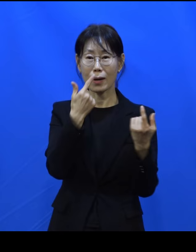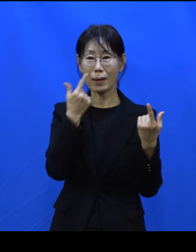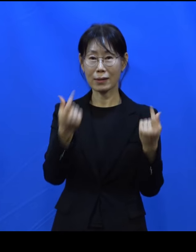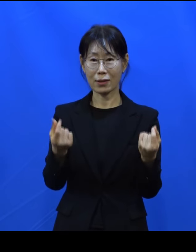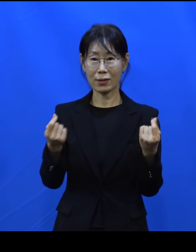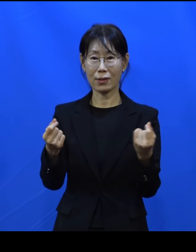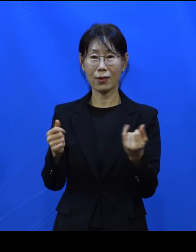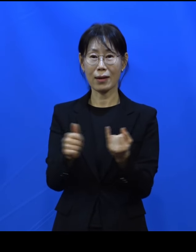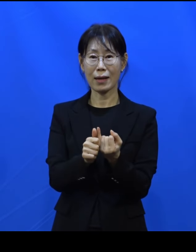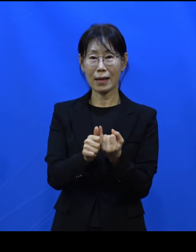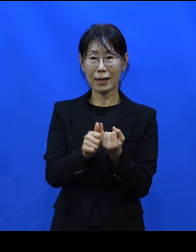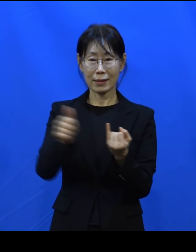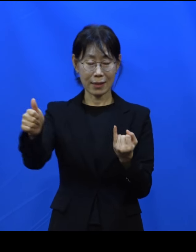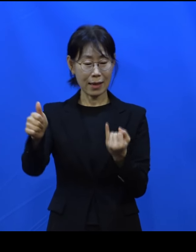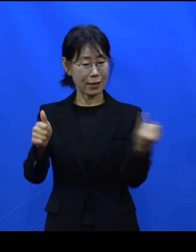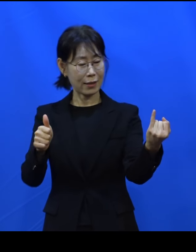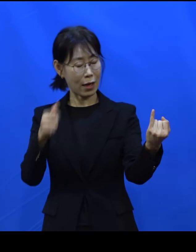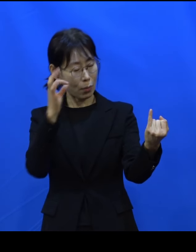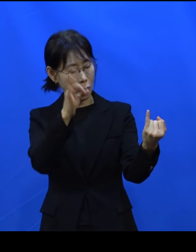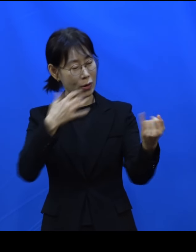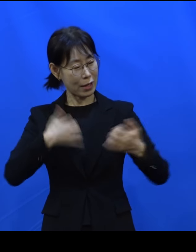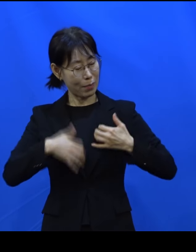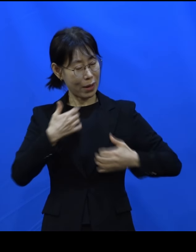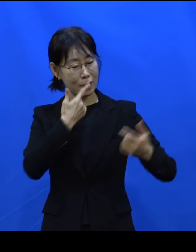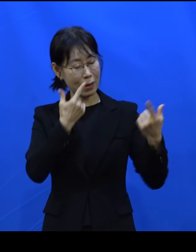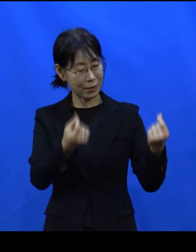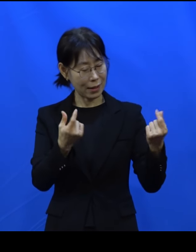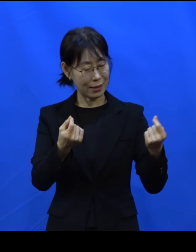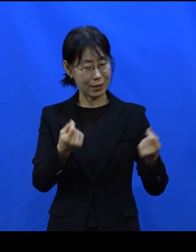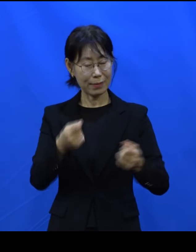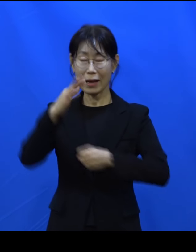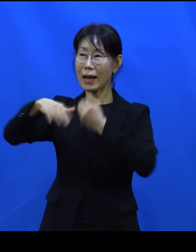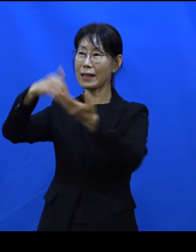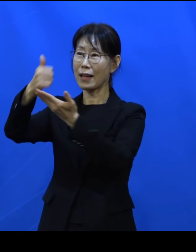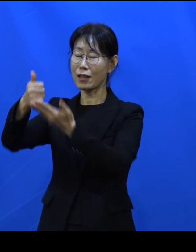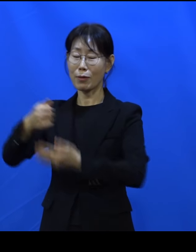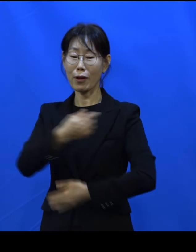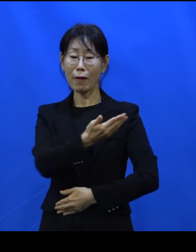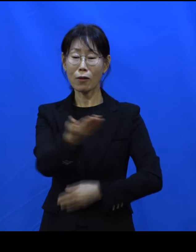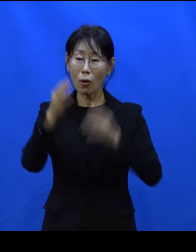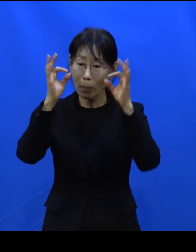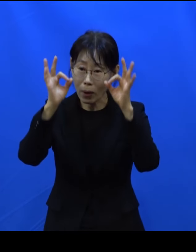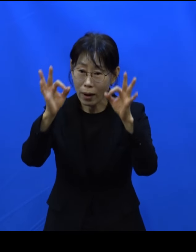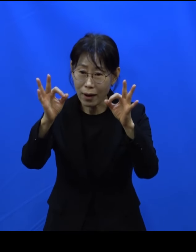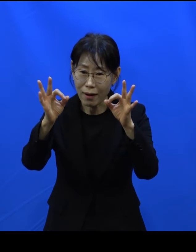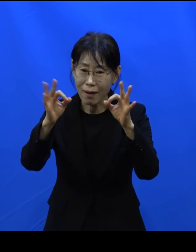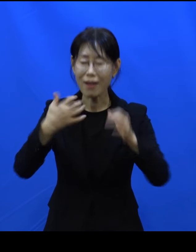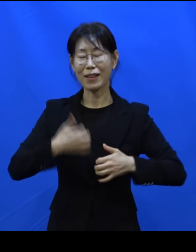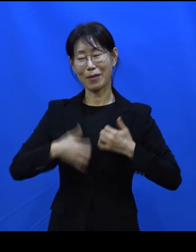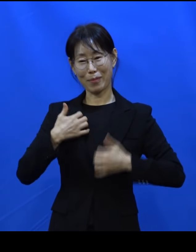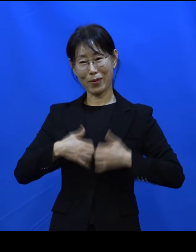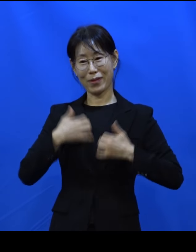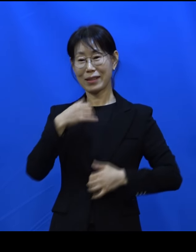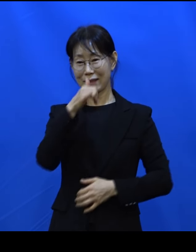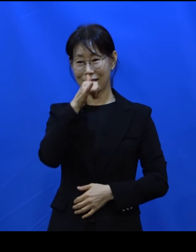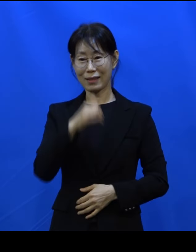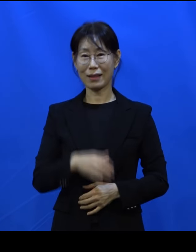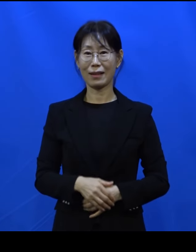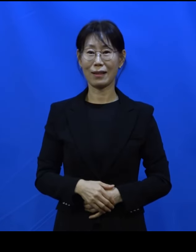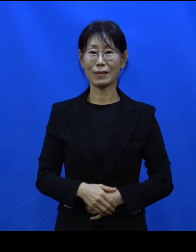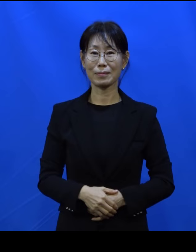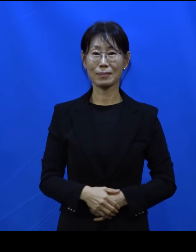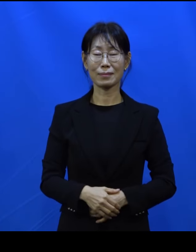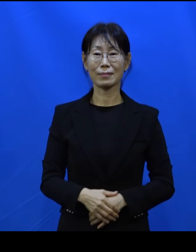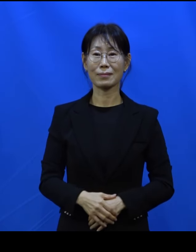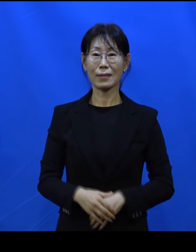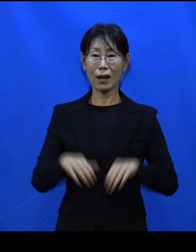신랑이 신부를 기뻐함같이 내 하나님이 너를 기뻐하시리라. 자, 오늘 본문의 스토리에서